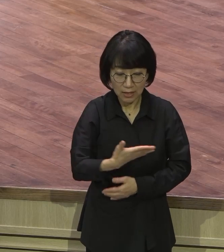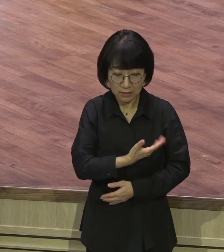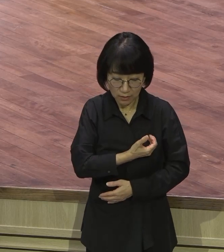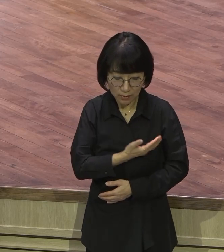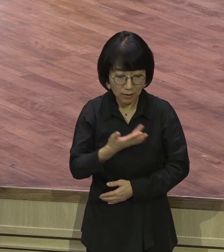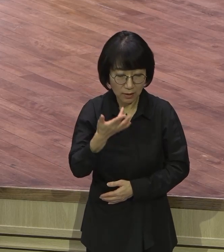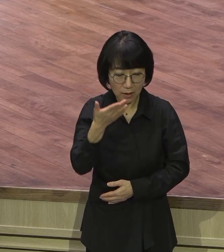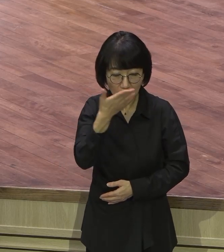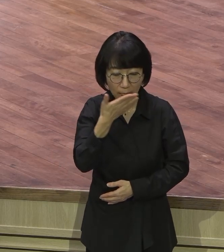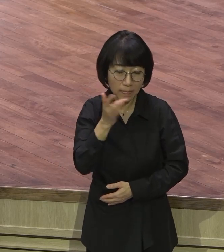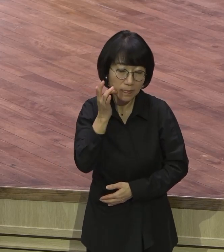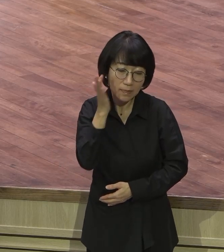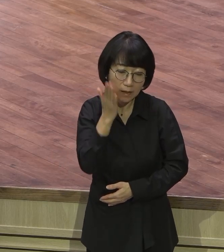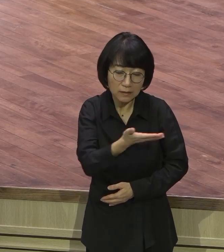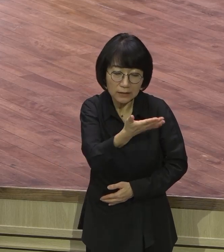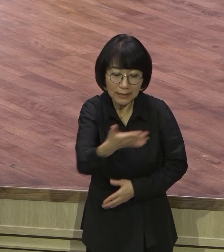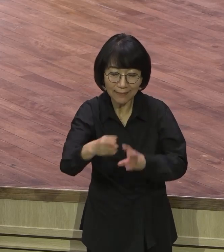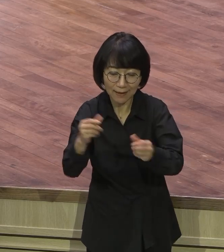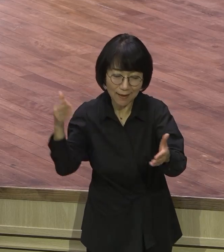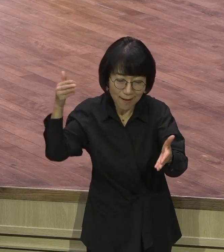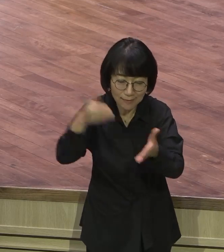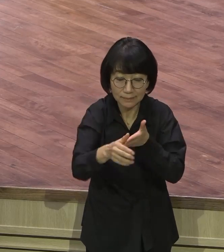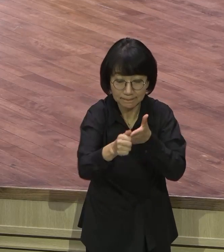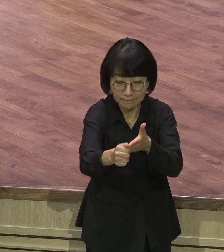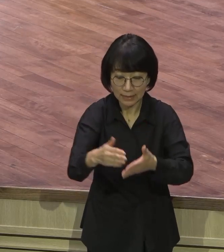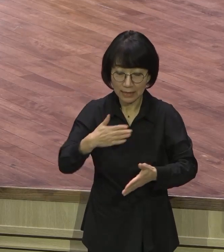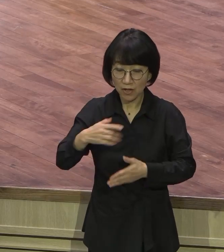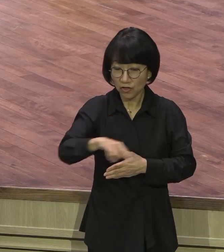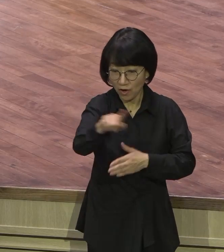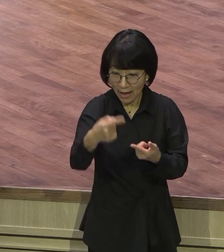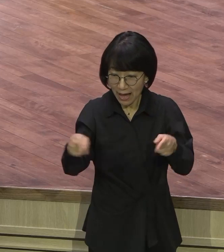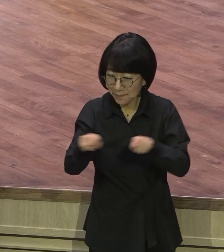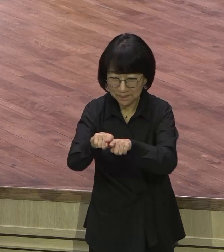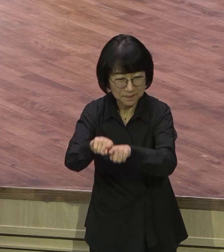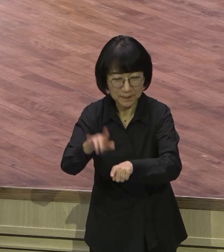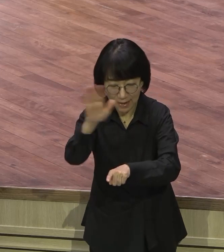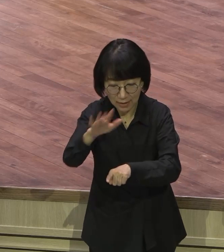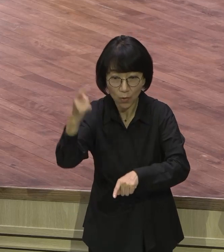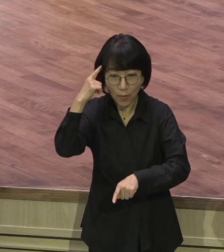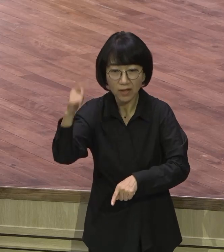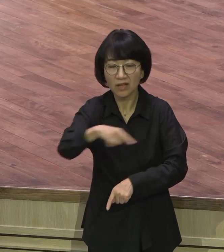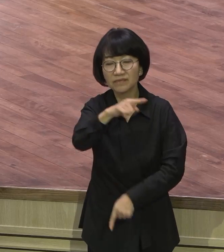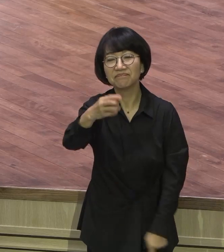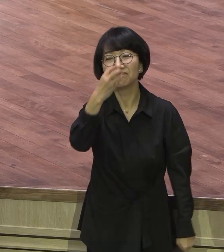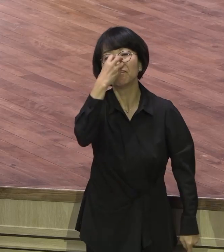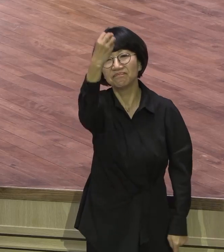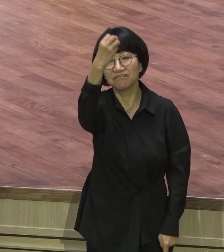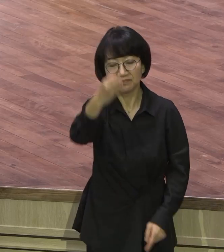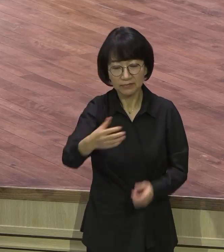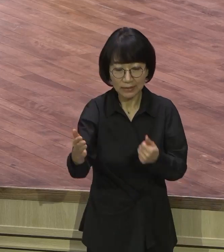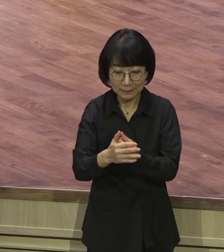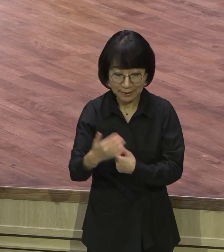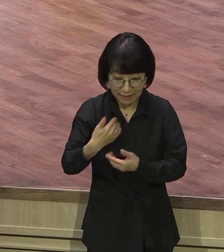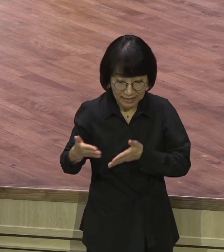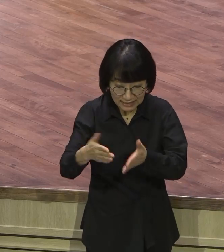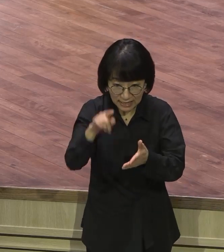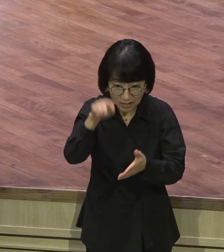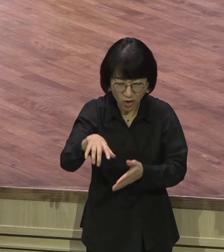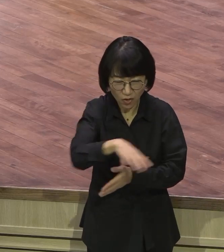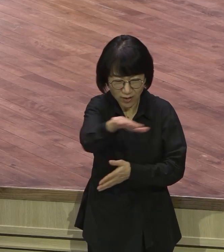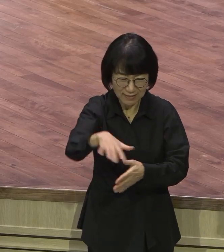흐르는 땅에 이르게 하려니와 나는 너희와 함께 올라가지 아니하리니 너희는 목이 고돈 백성인 적 내가 길에서 너를